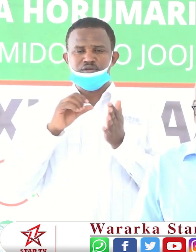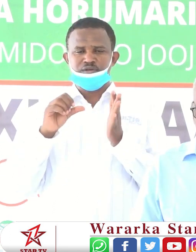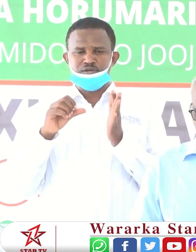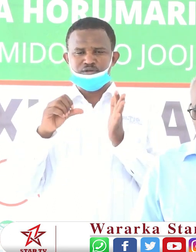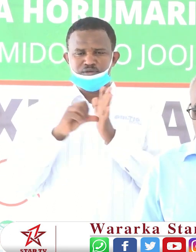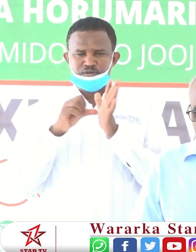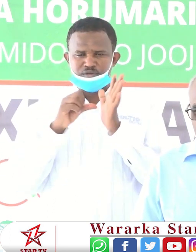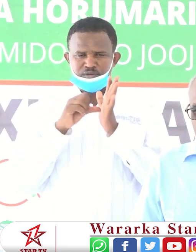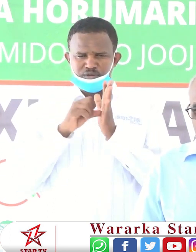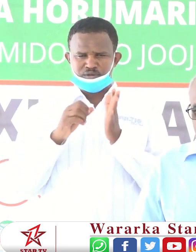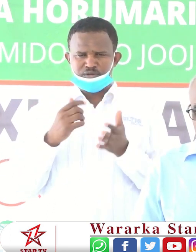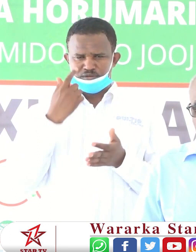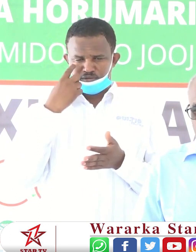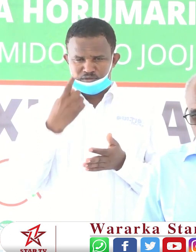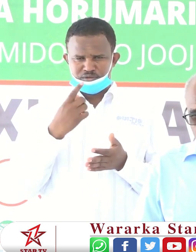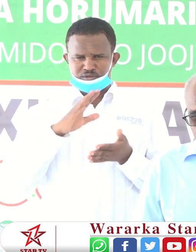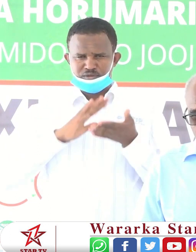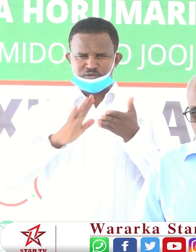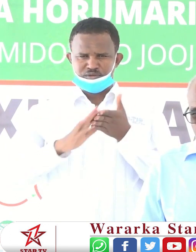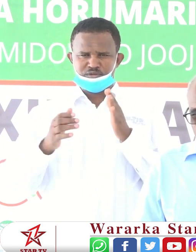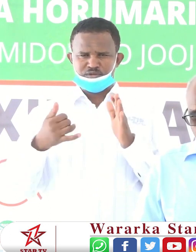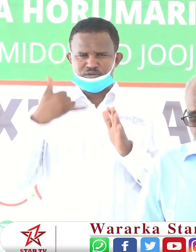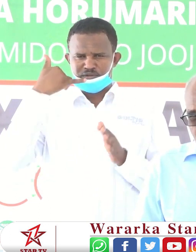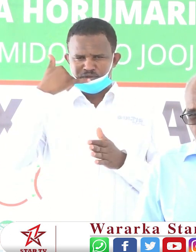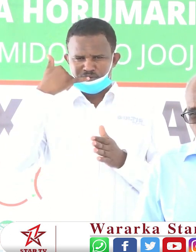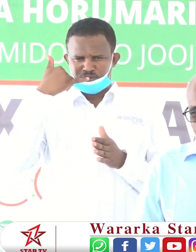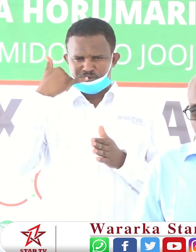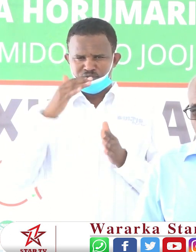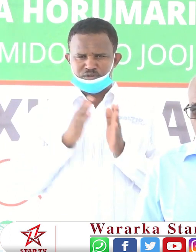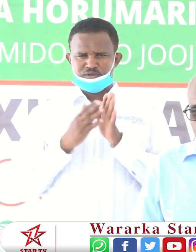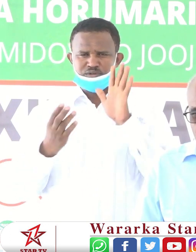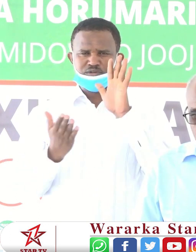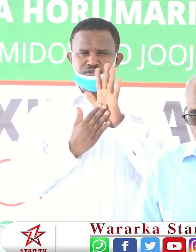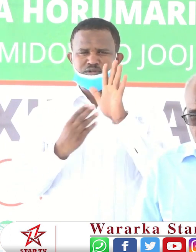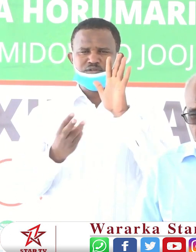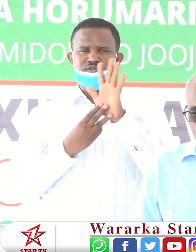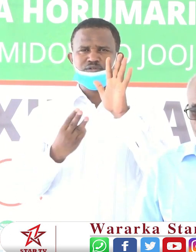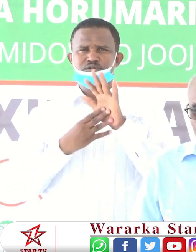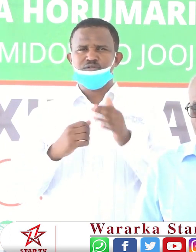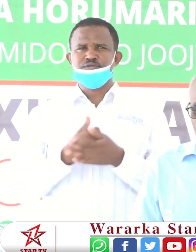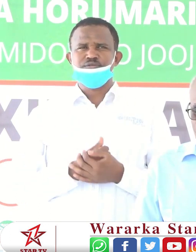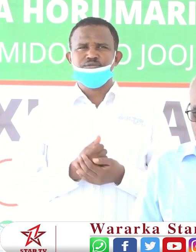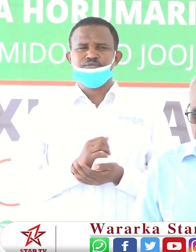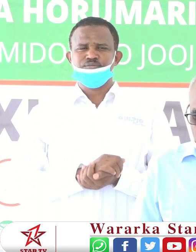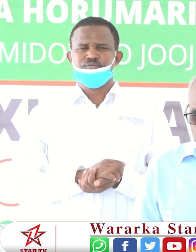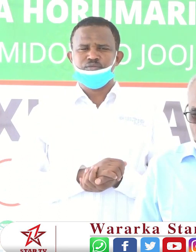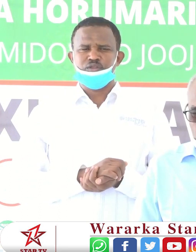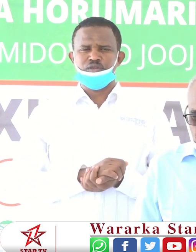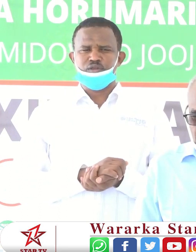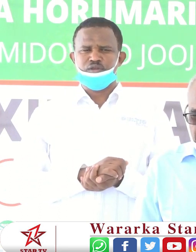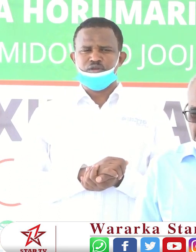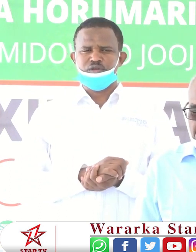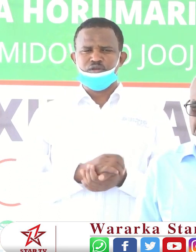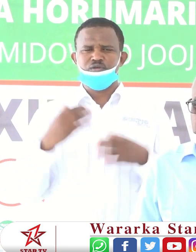hadasho lambarka 988 marka waxa loo diyaarin doonaa qolyaha caafimaadku